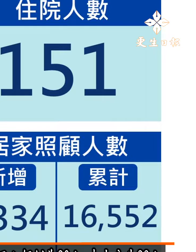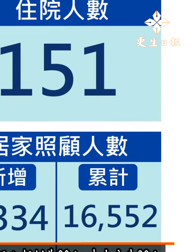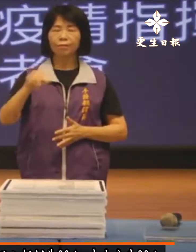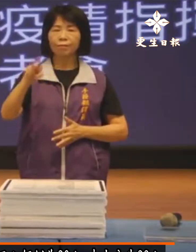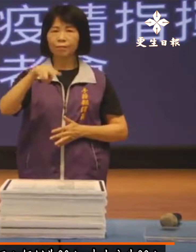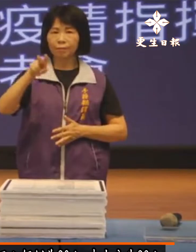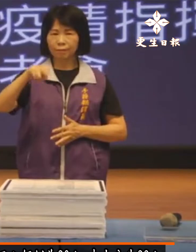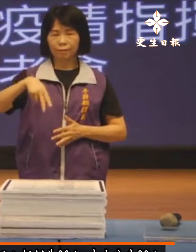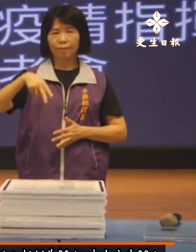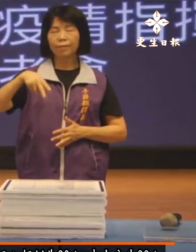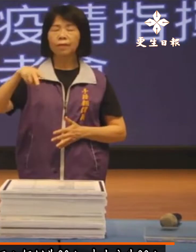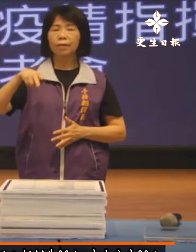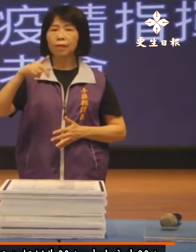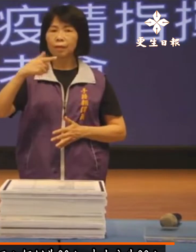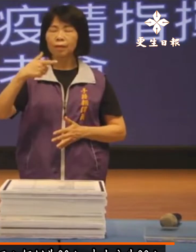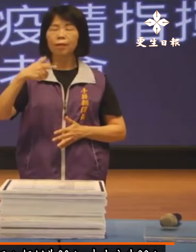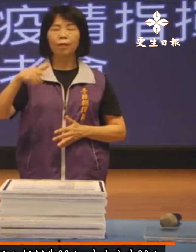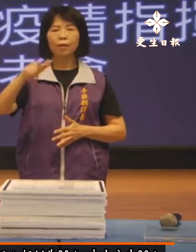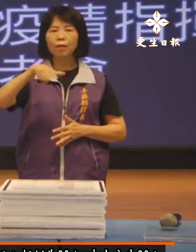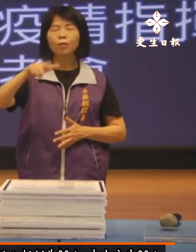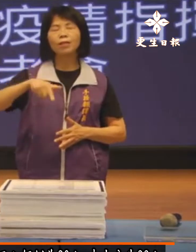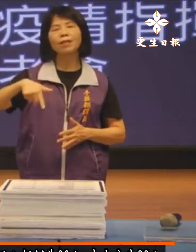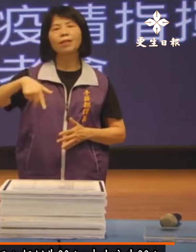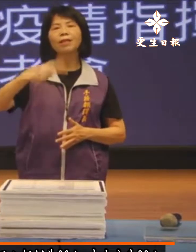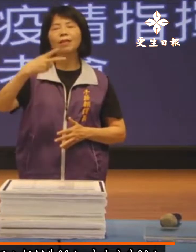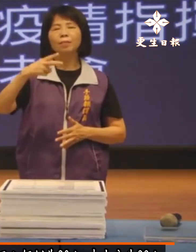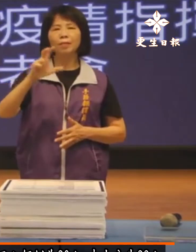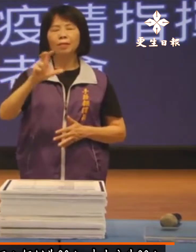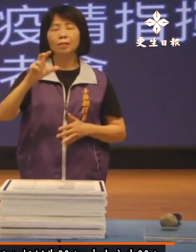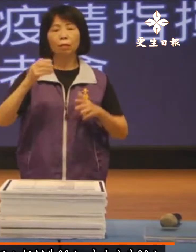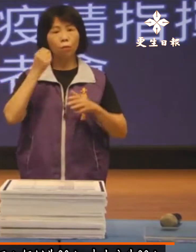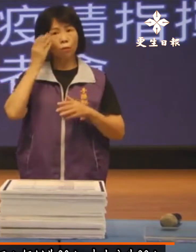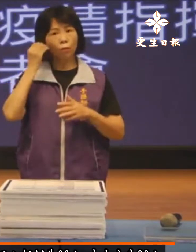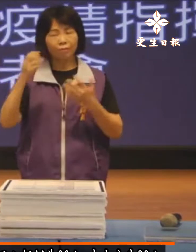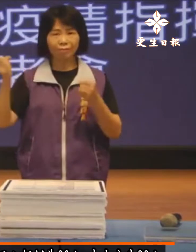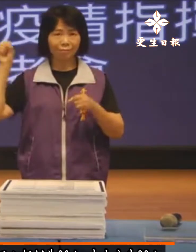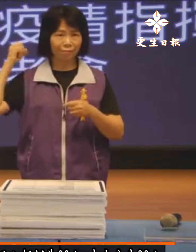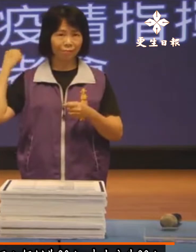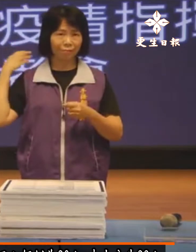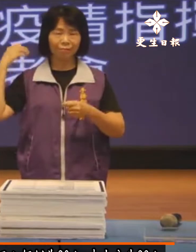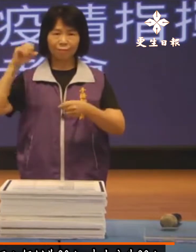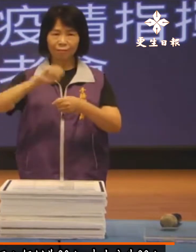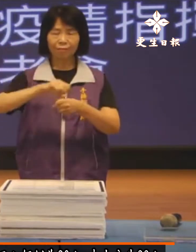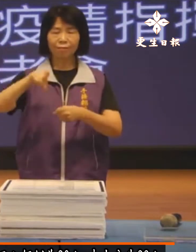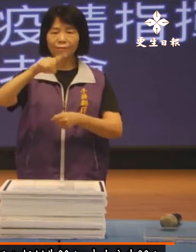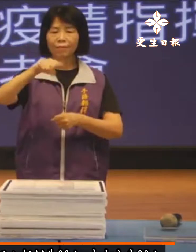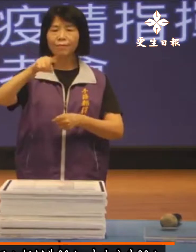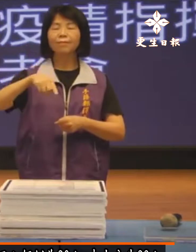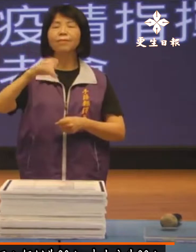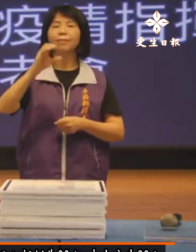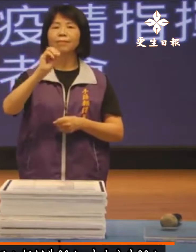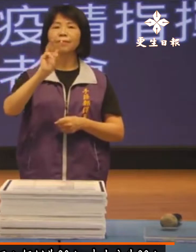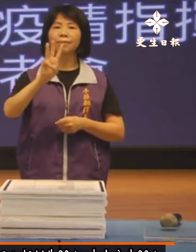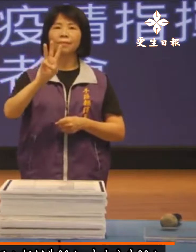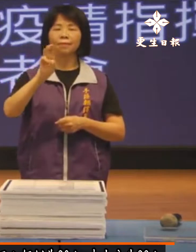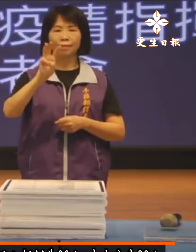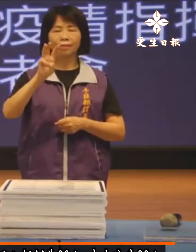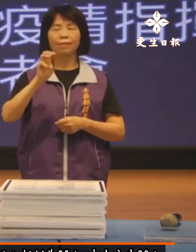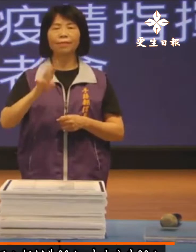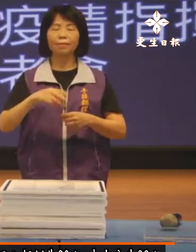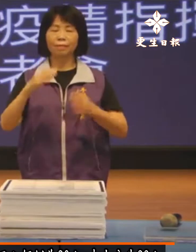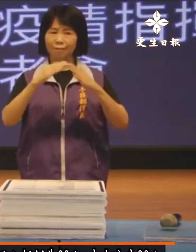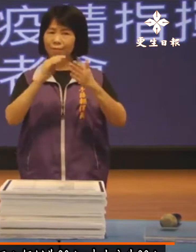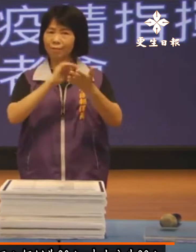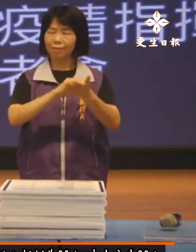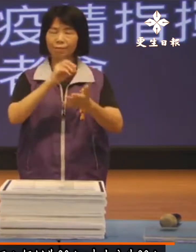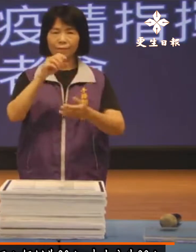66247人，在本日花莲县增加的部分是1033人，住院是151人，还有我们居